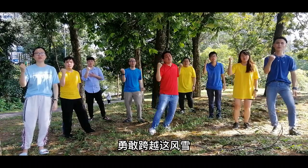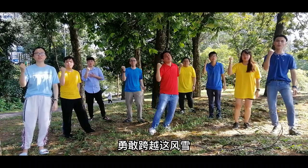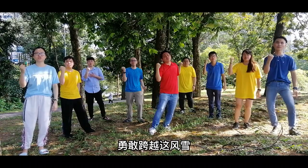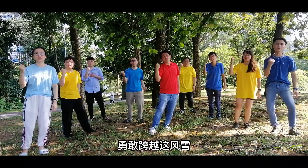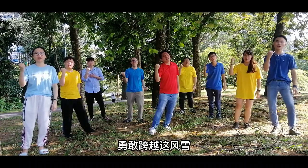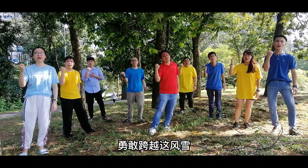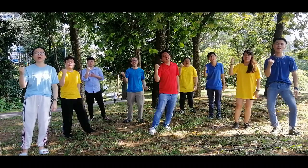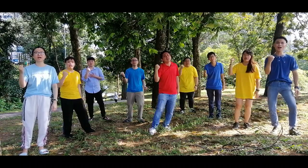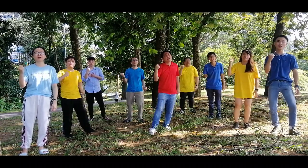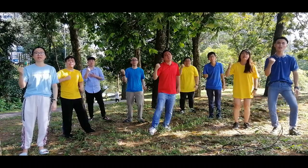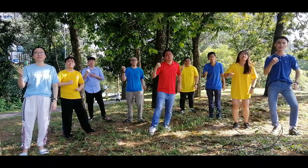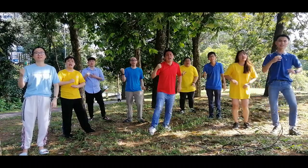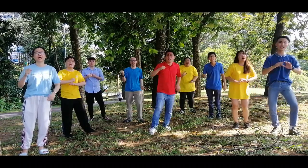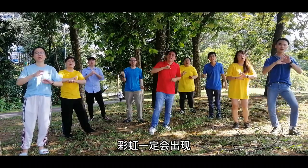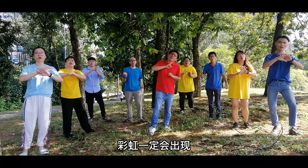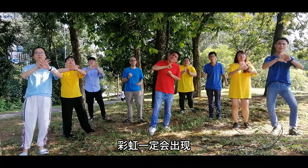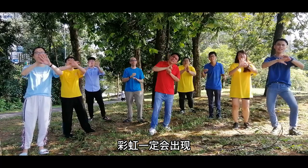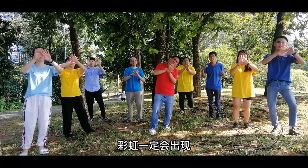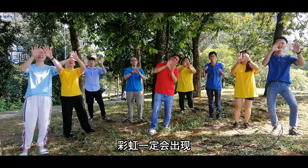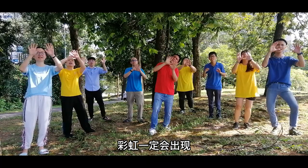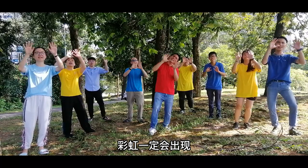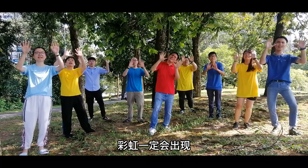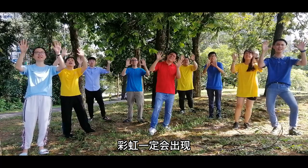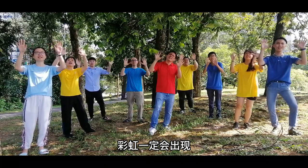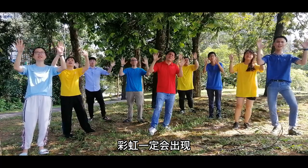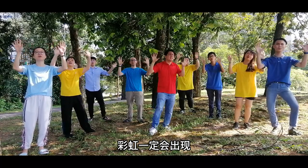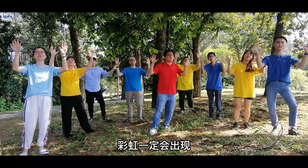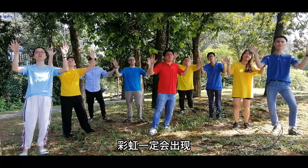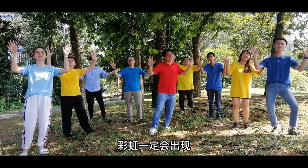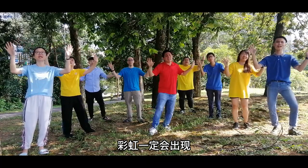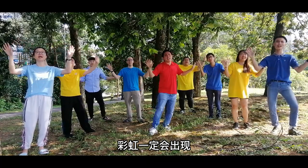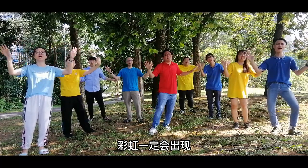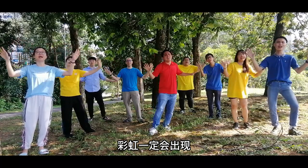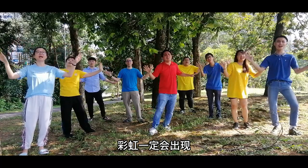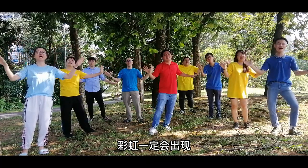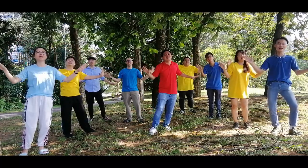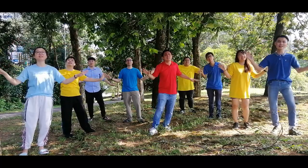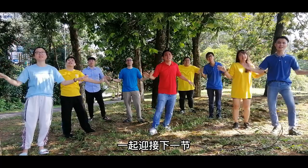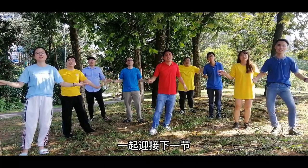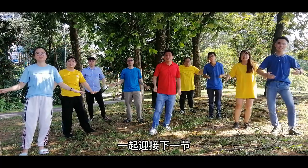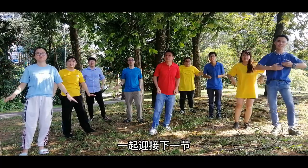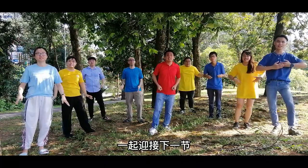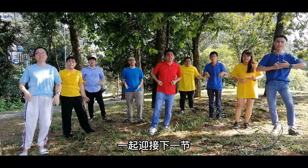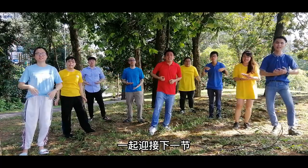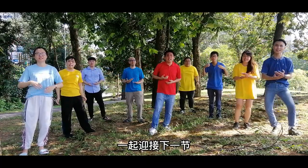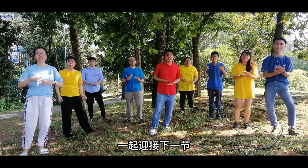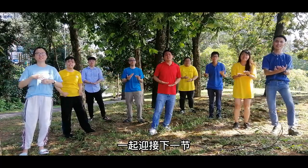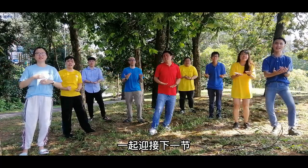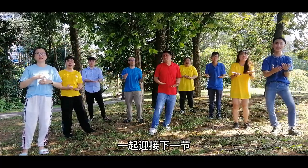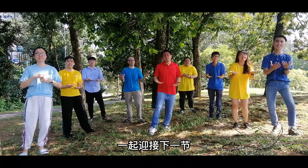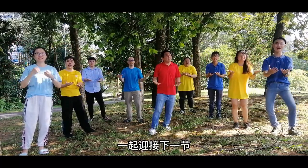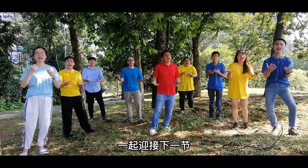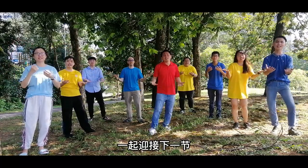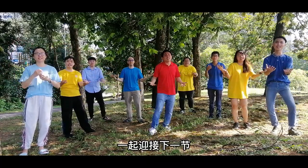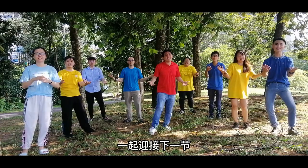风雪，彩虹一定会出现，一起迎接下一